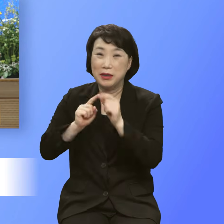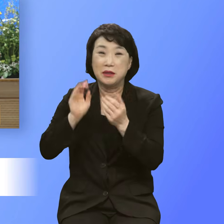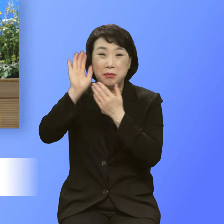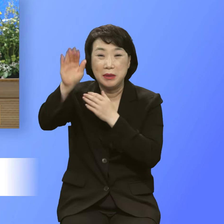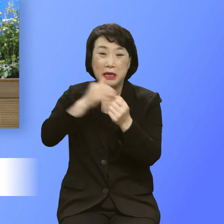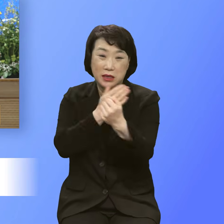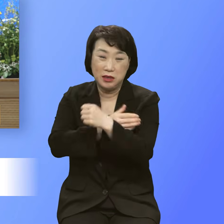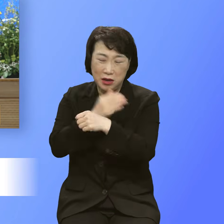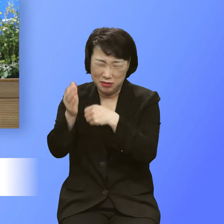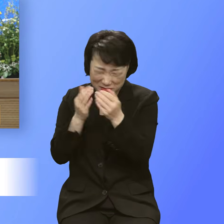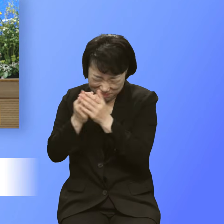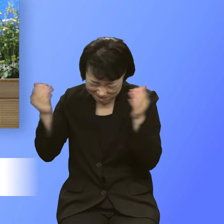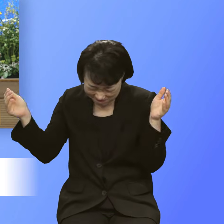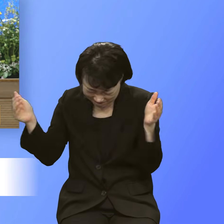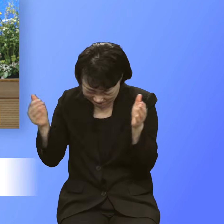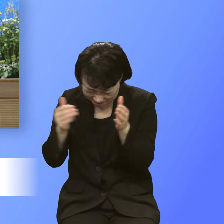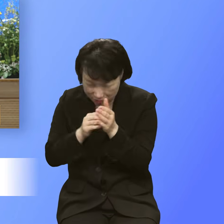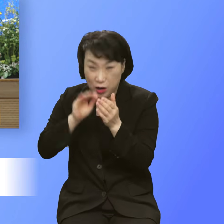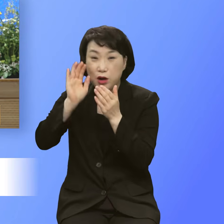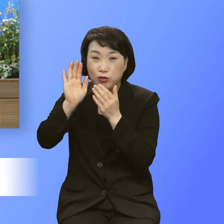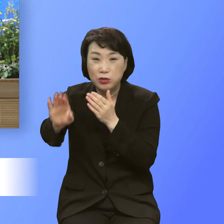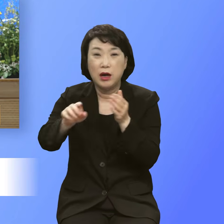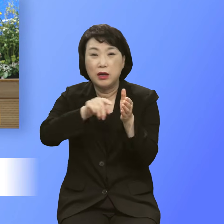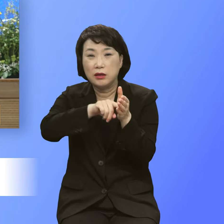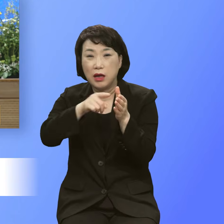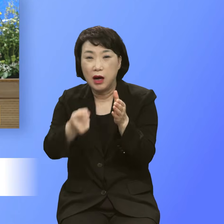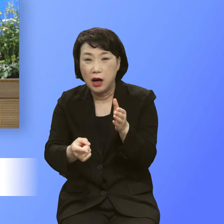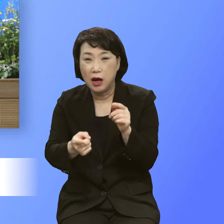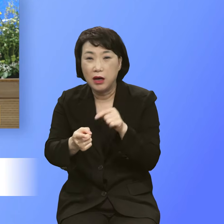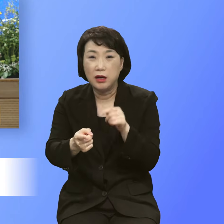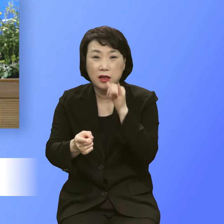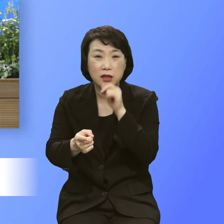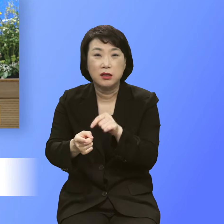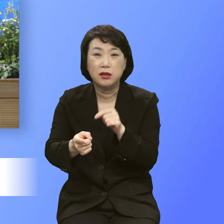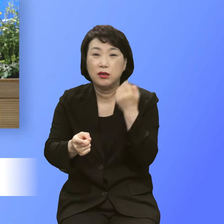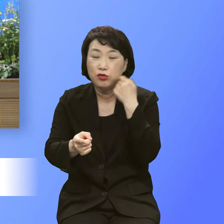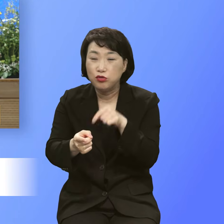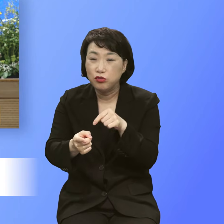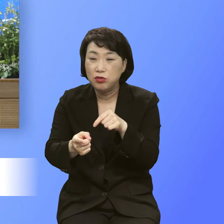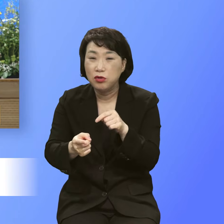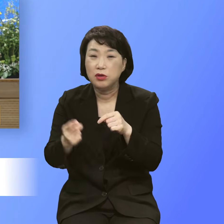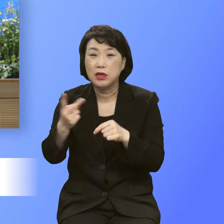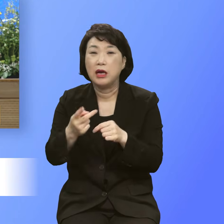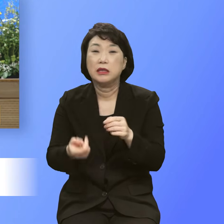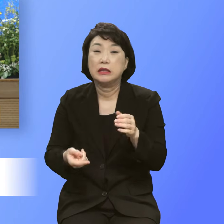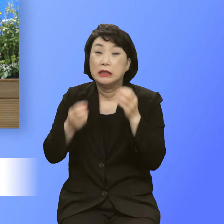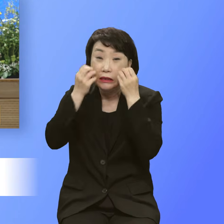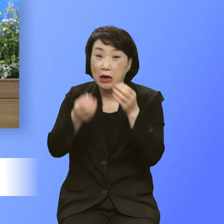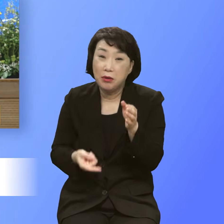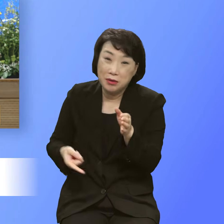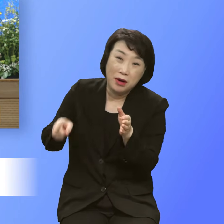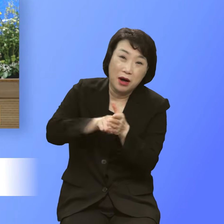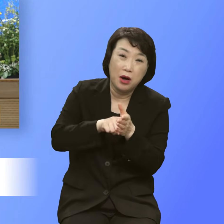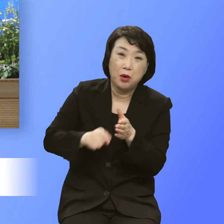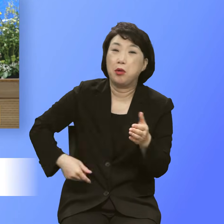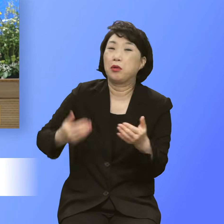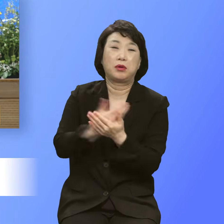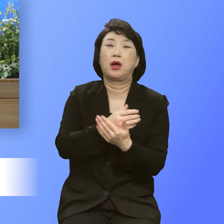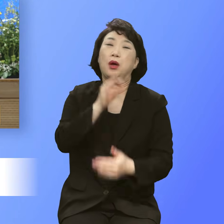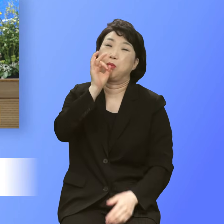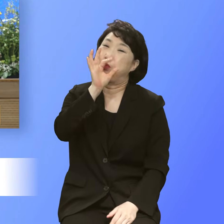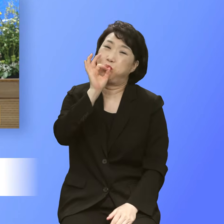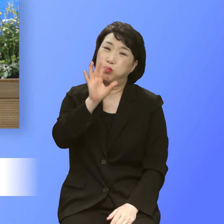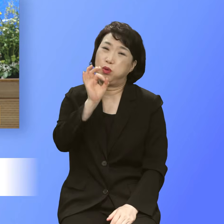말씀과 내세의 능력을 맛보고 타락한 자들은 다시 새롭게 하여 회개케 할